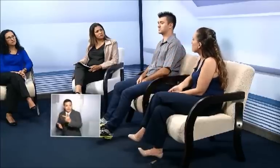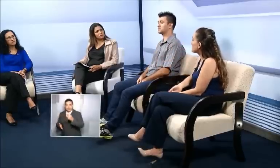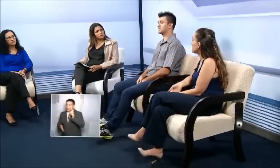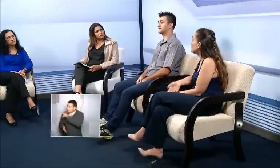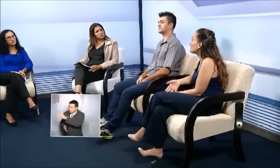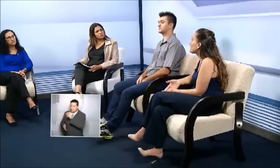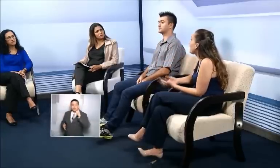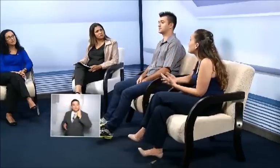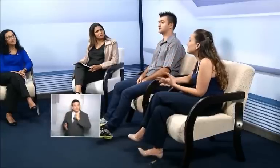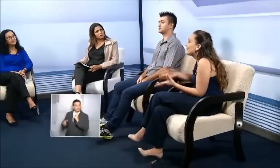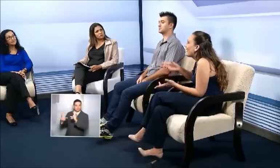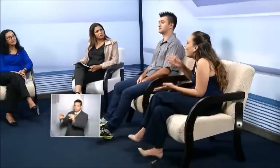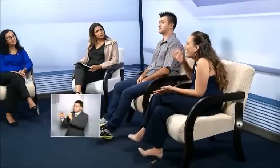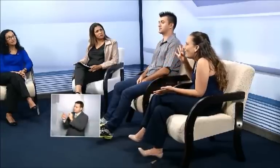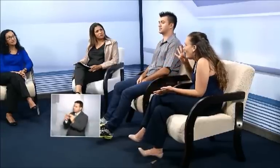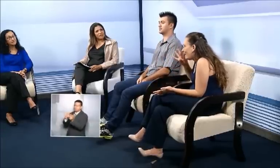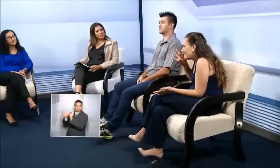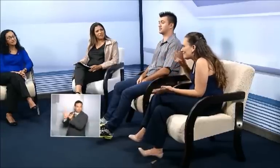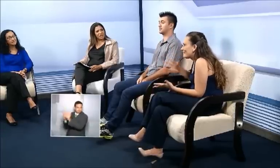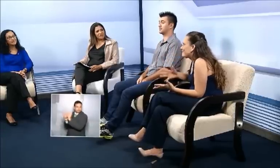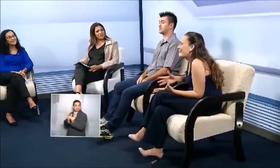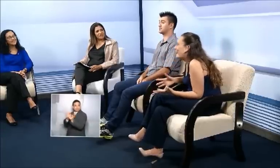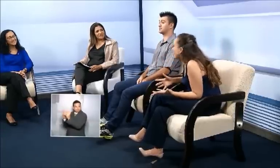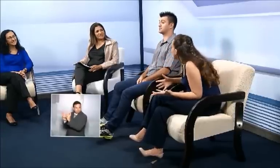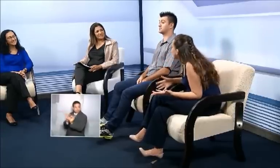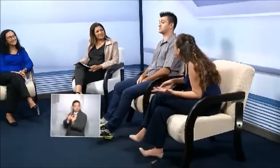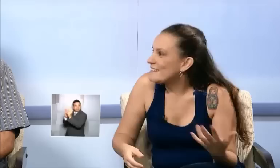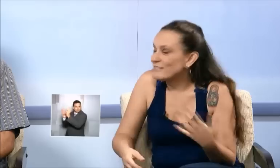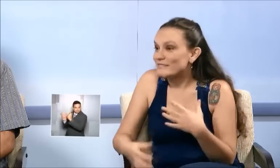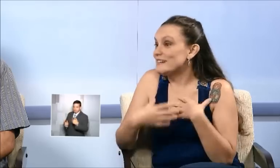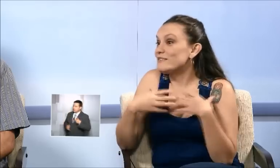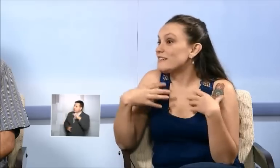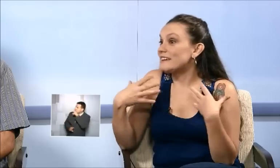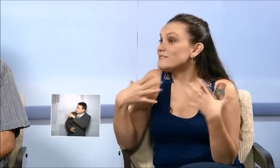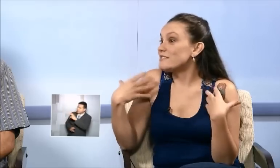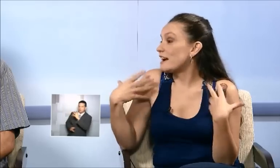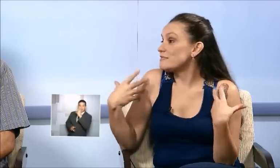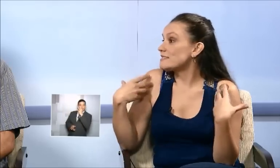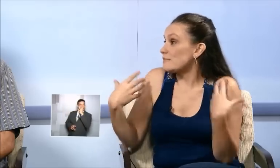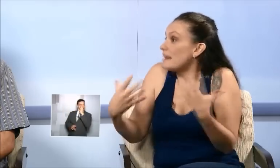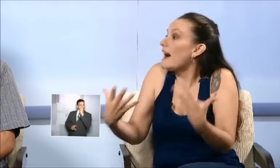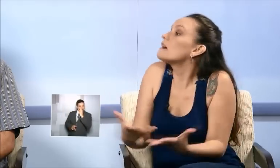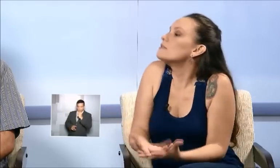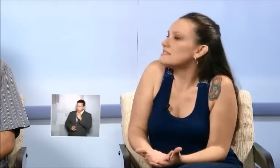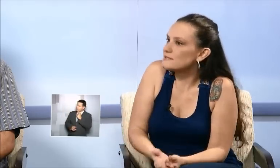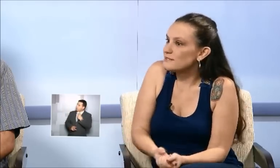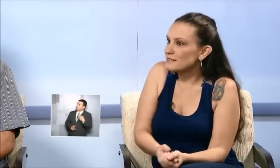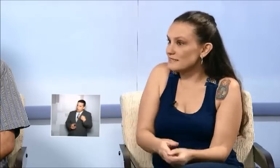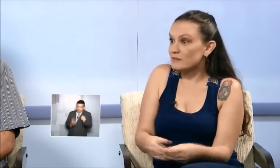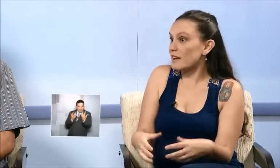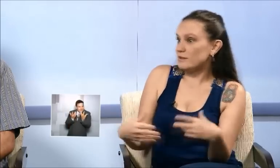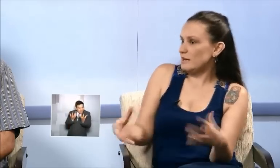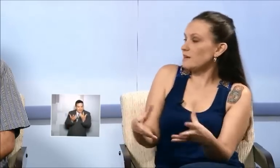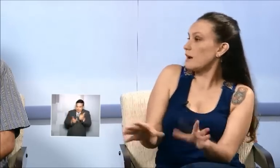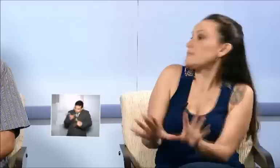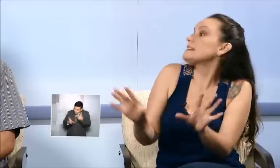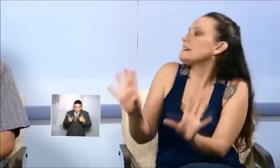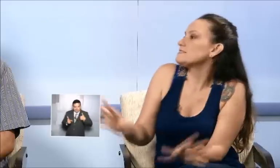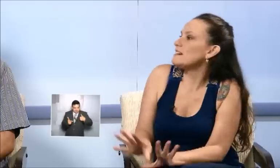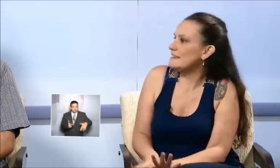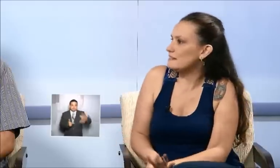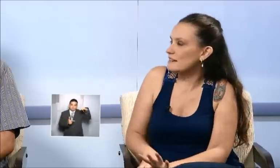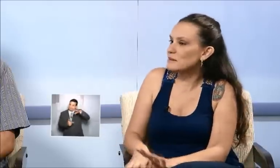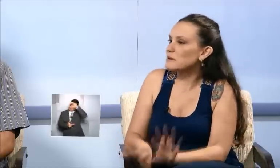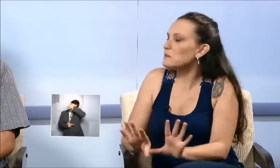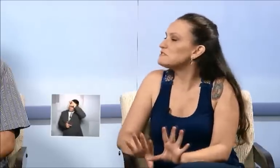surdos conversando. E eu ficava maravilhada com aquilo. Eu falava, não, eu quero trabalhar com isso quando eu crescer. Eu quero aprender